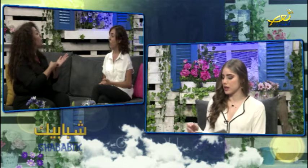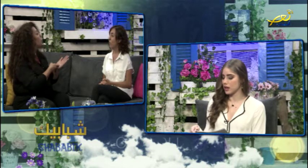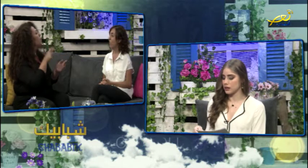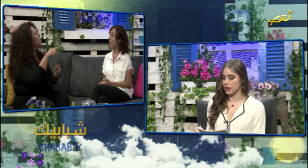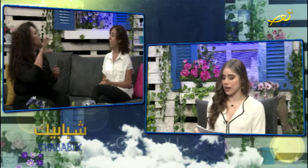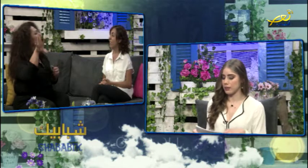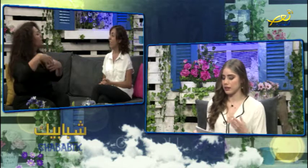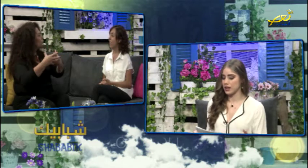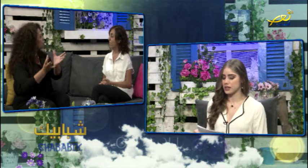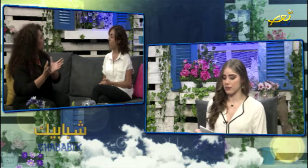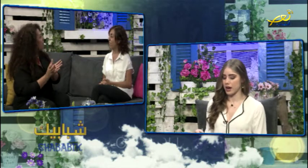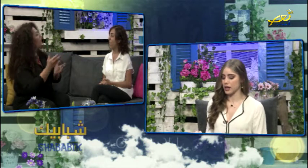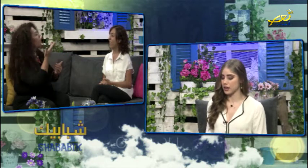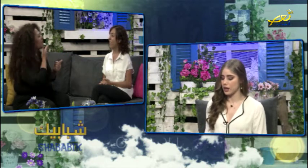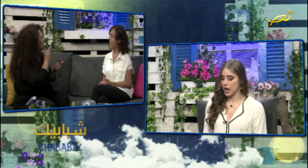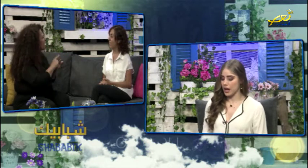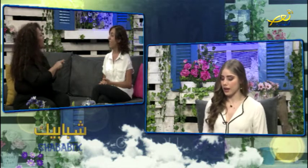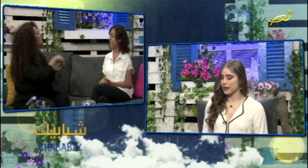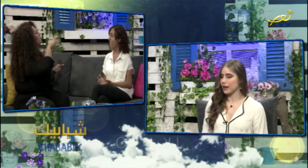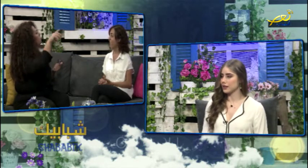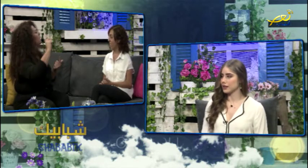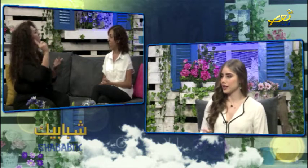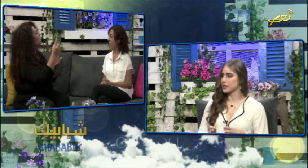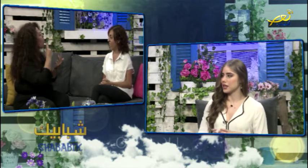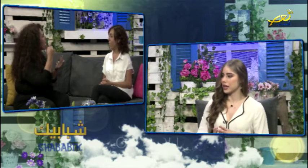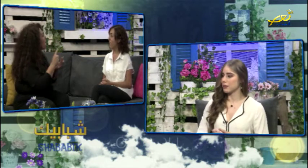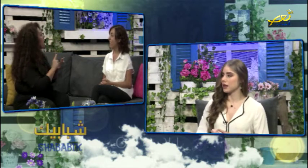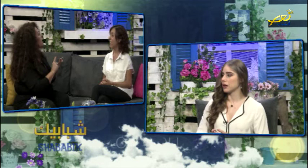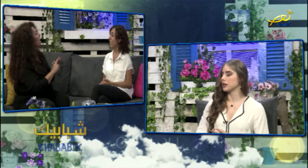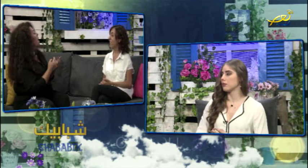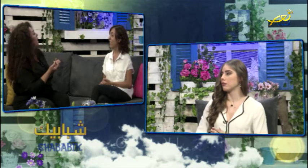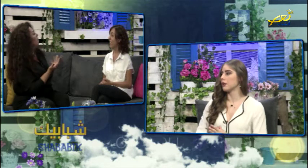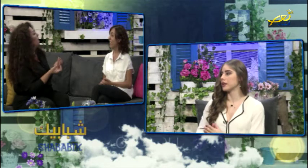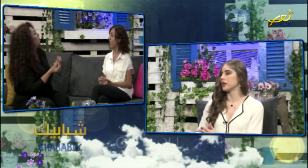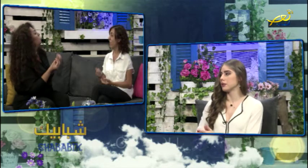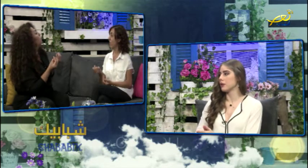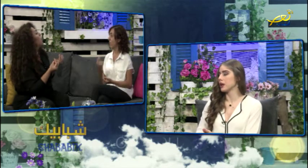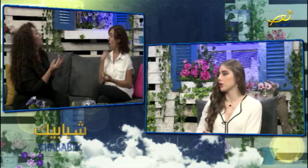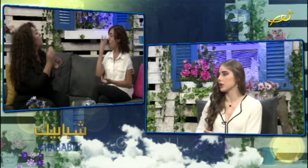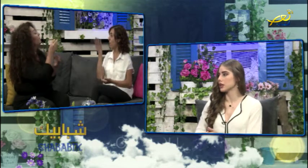للمؤسسات، للمدارس، للمعاهد، لحتى الناس اللي كمان هن ما بيحكوا لغة